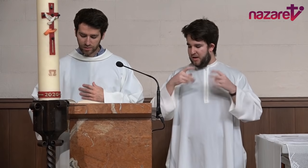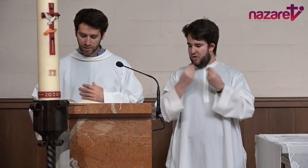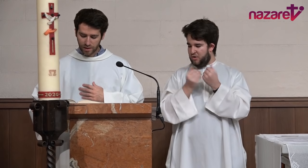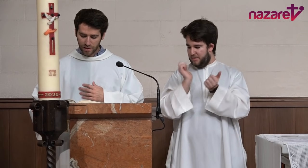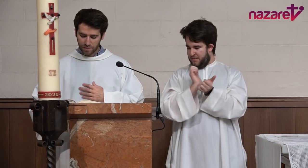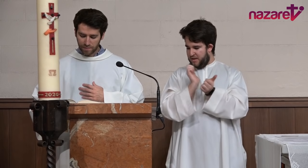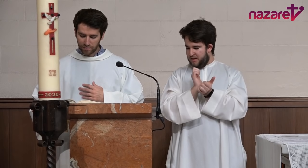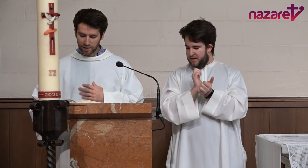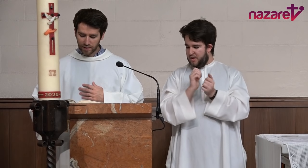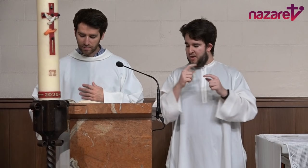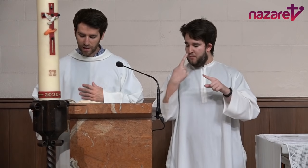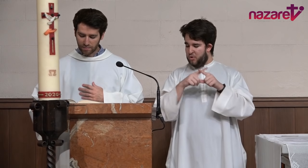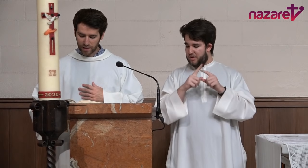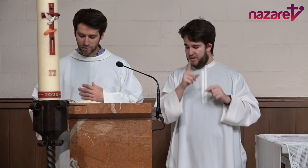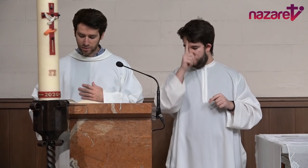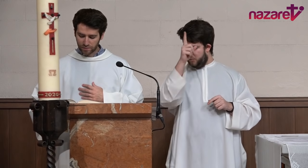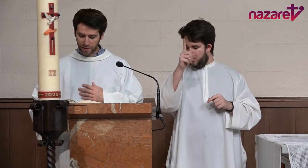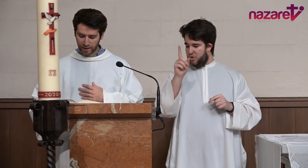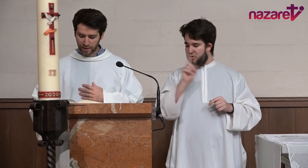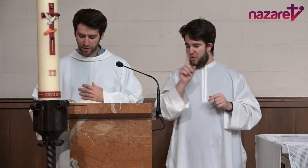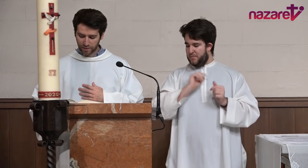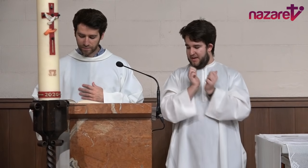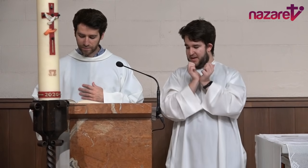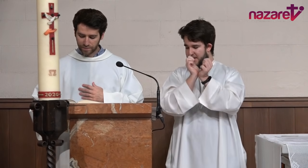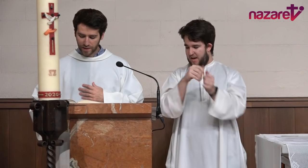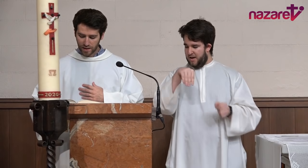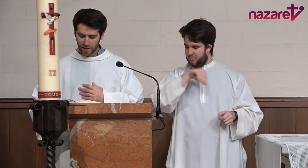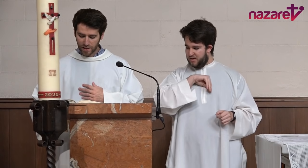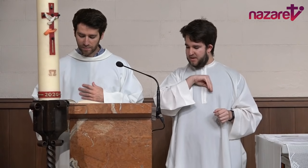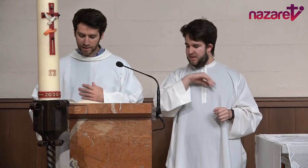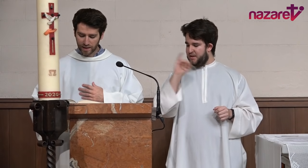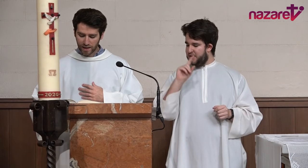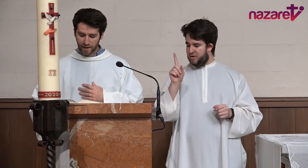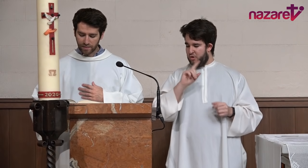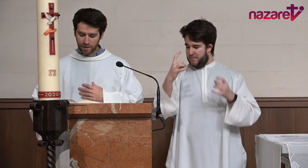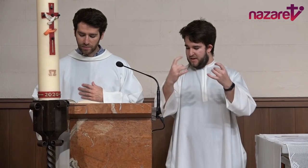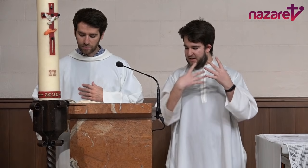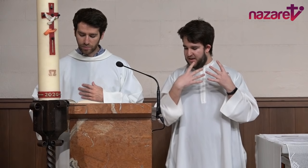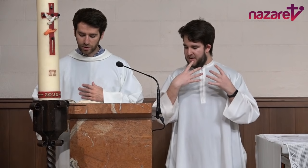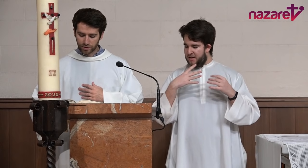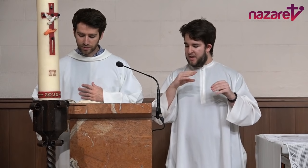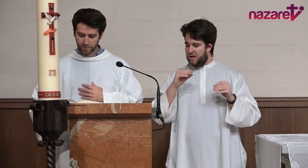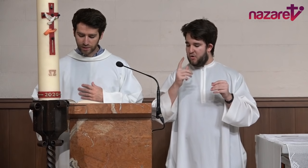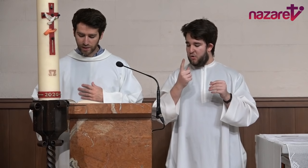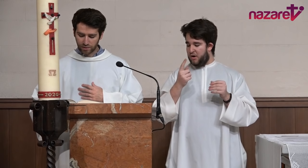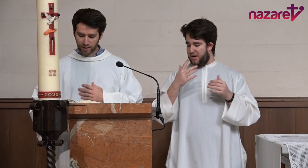Hermanos, permitidme hablaros con franqueza. El patriarca David murió y lo